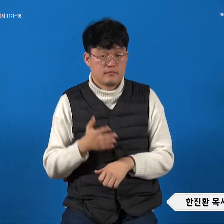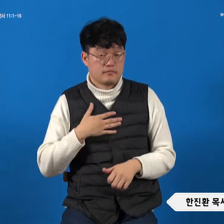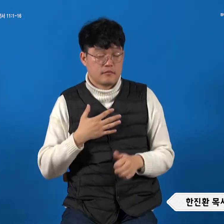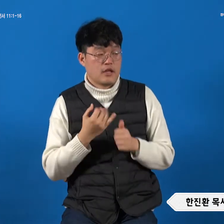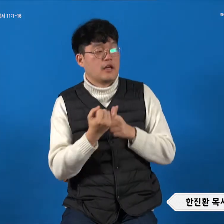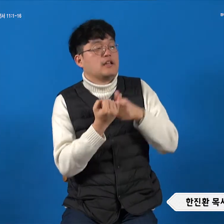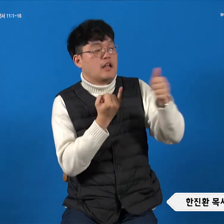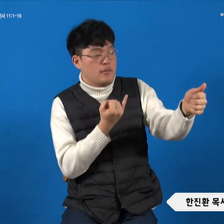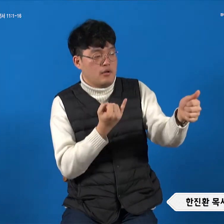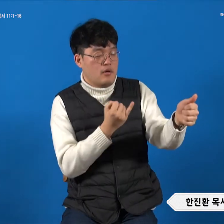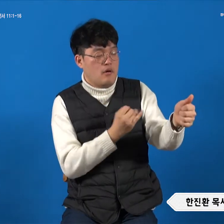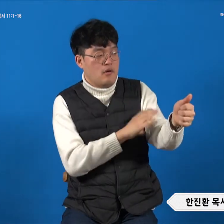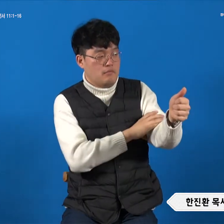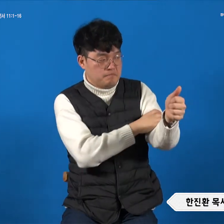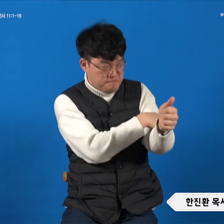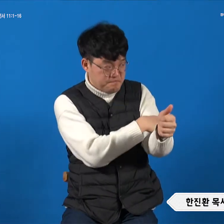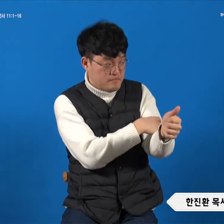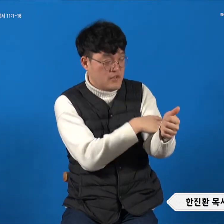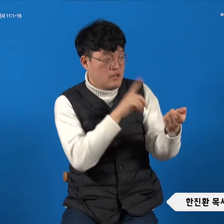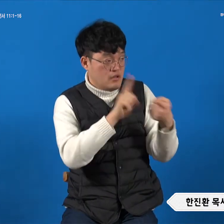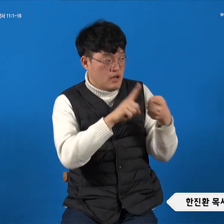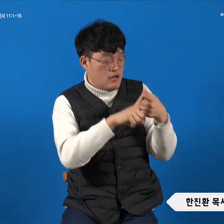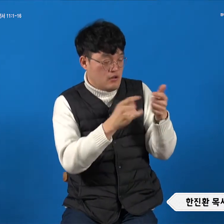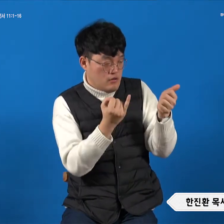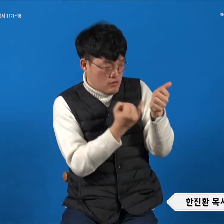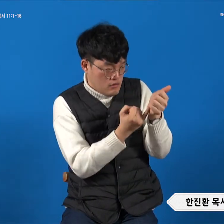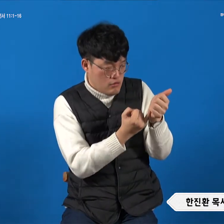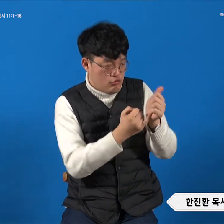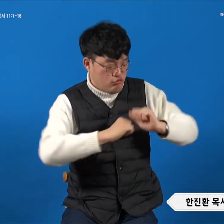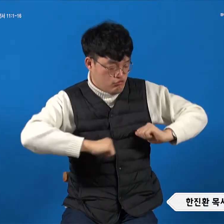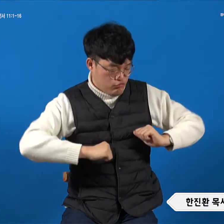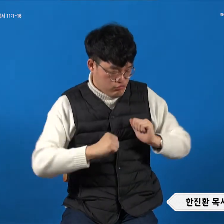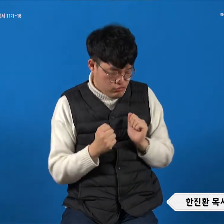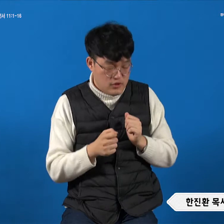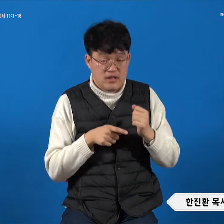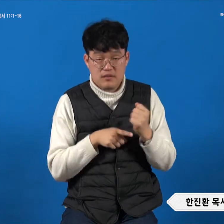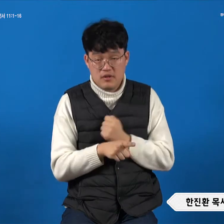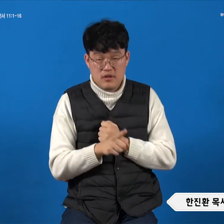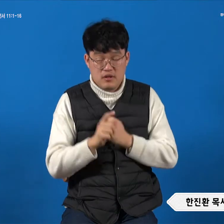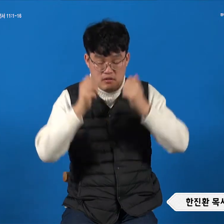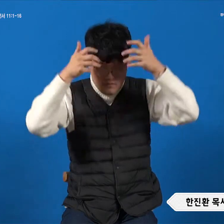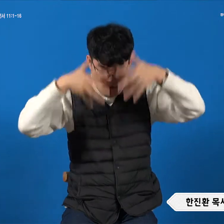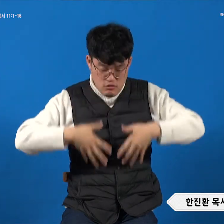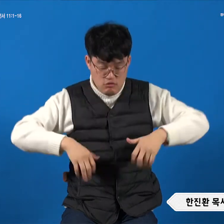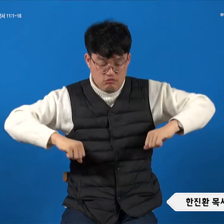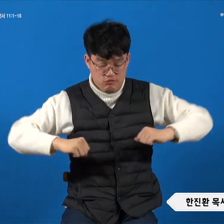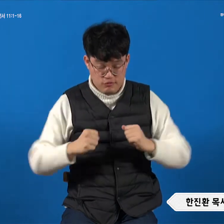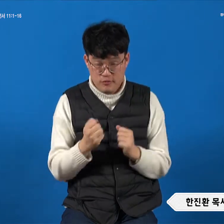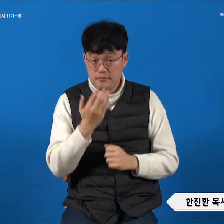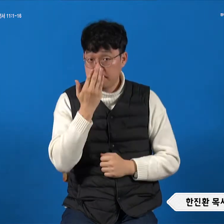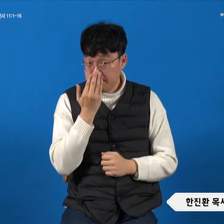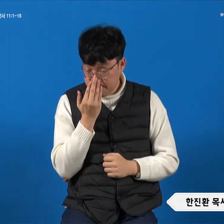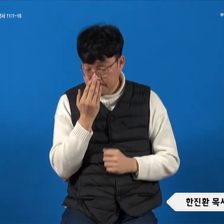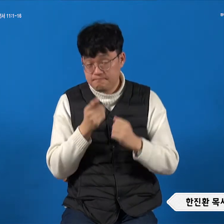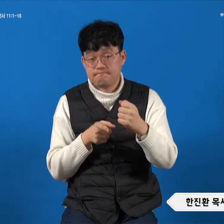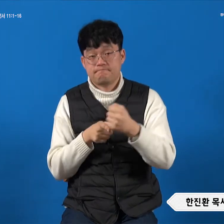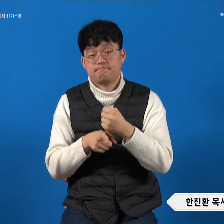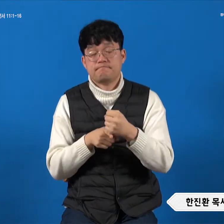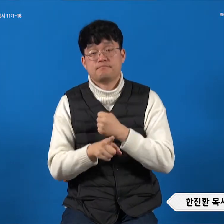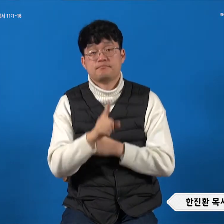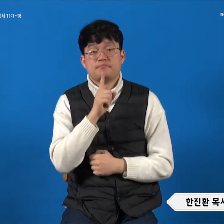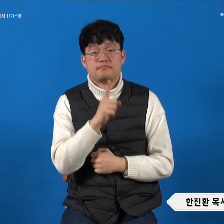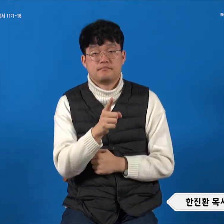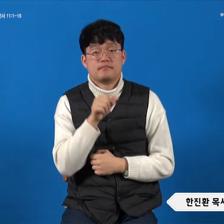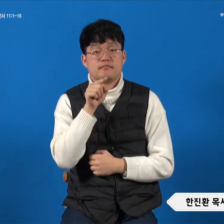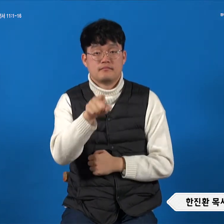것은 남편의 권위에 대한 순종을 의미합니다. 이 너울은 순종, 겸손 그런